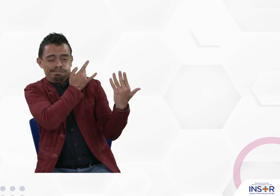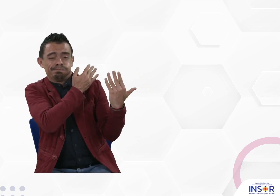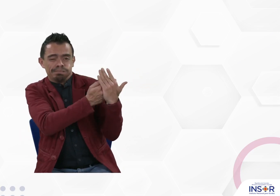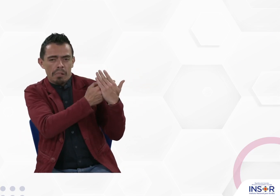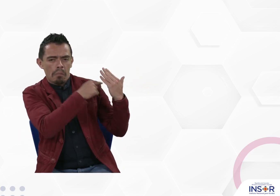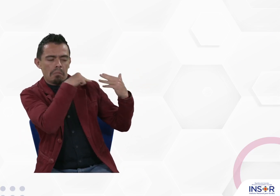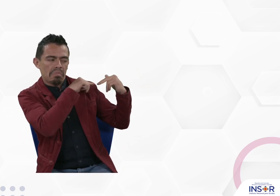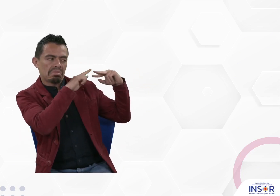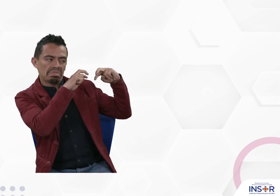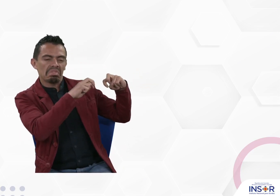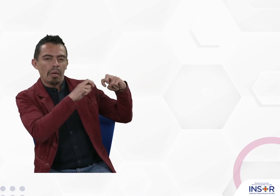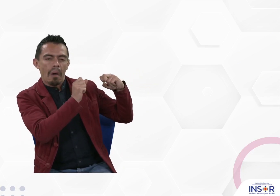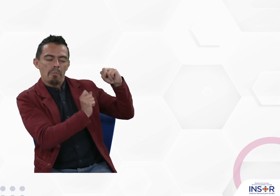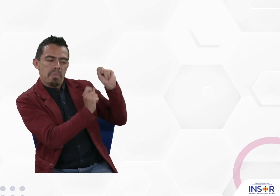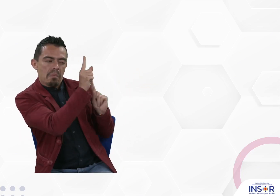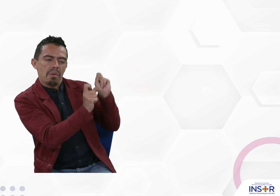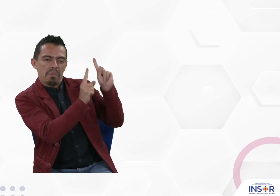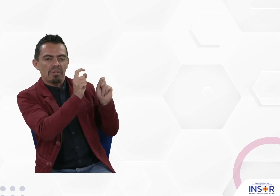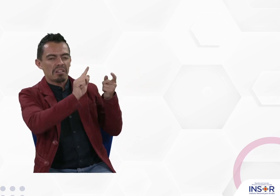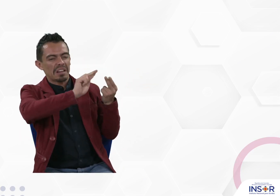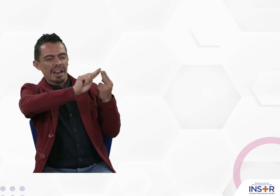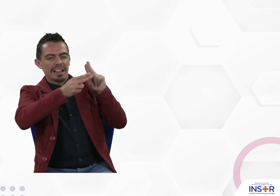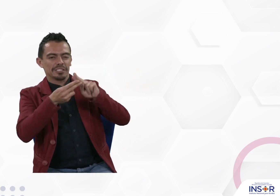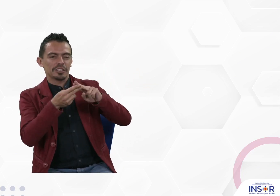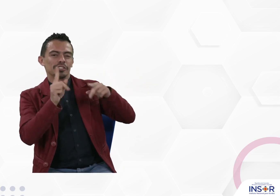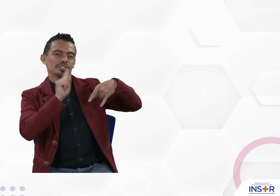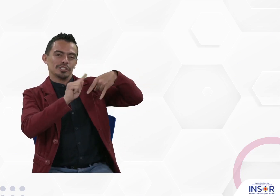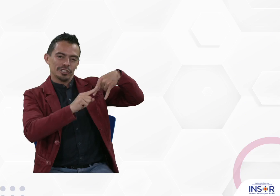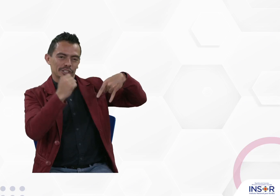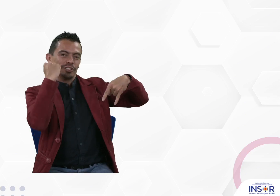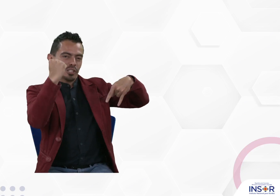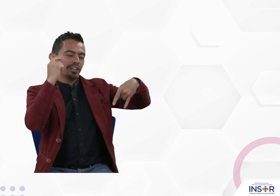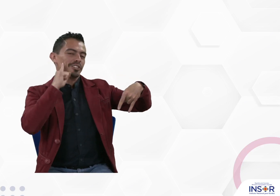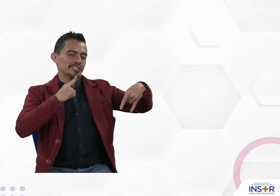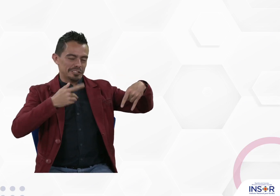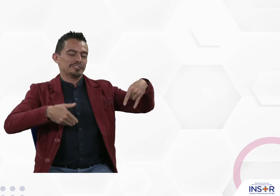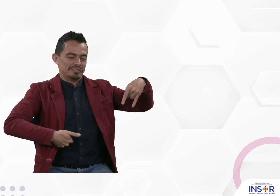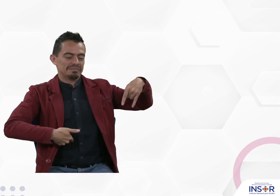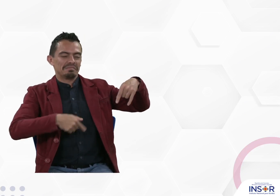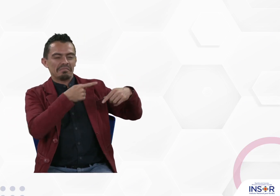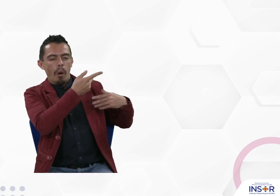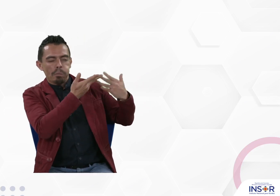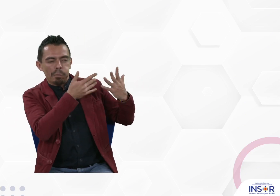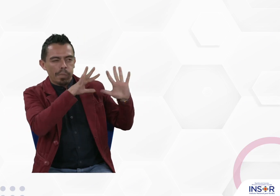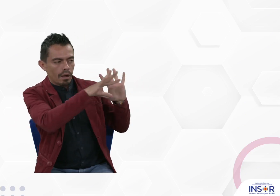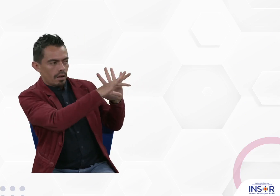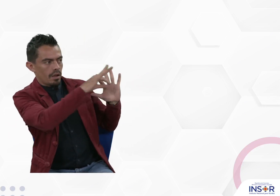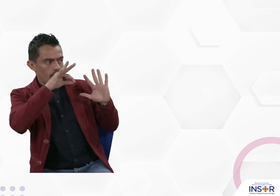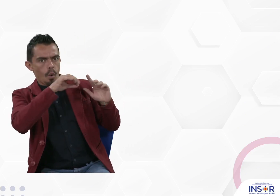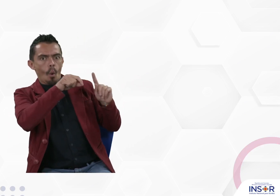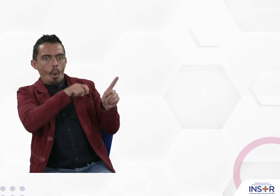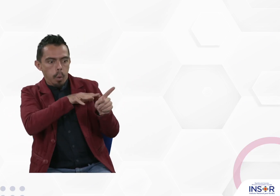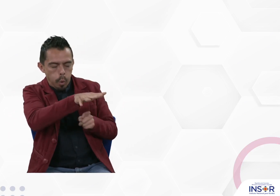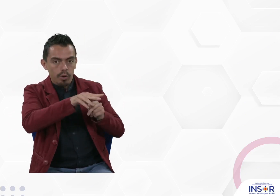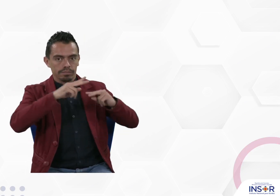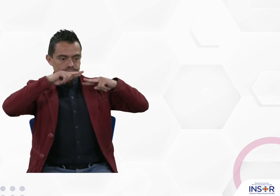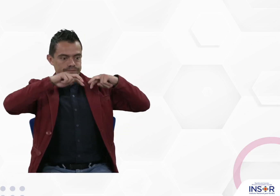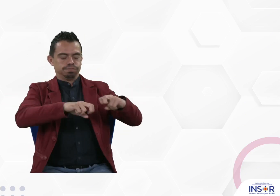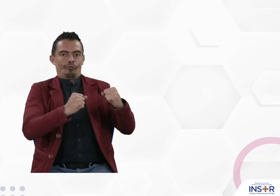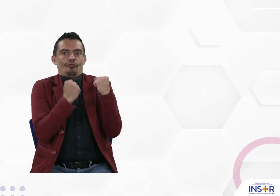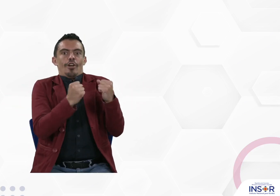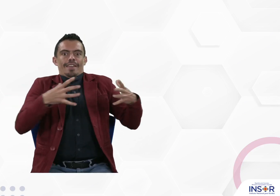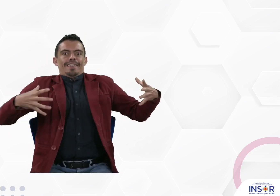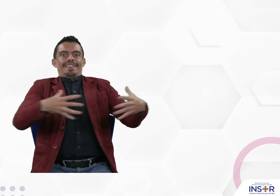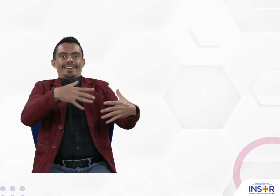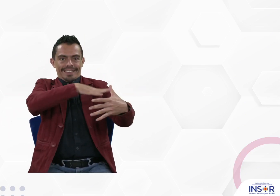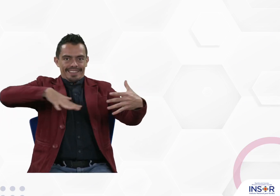Y bueno, como bien sabemos, estos constructos como sordismo y sordidad vienen por allí tejiéndose